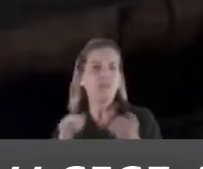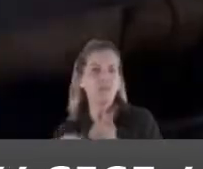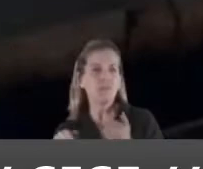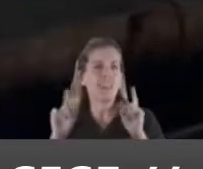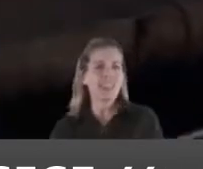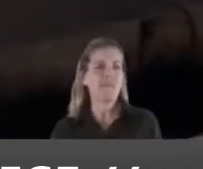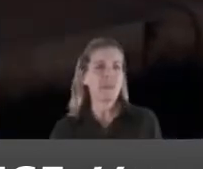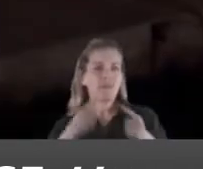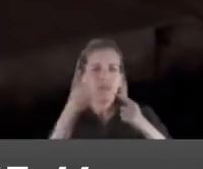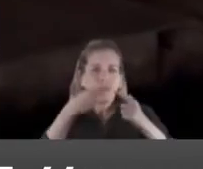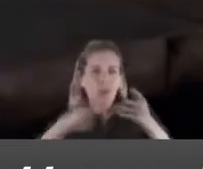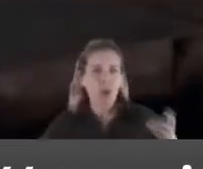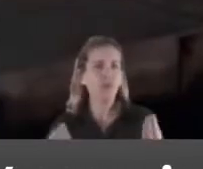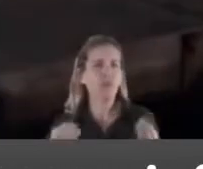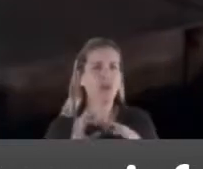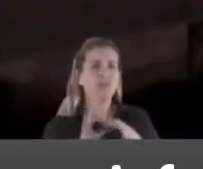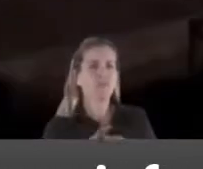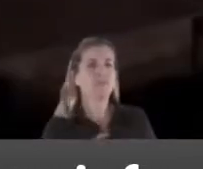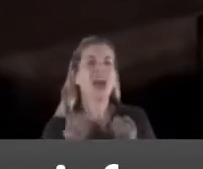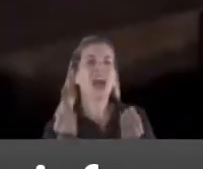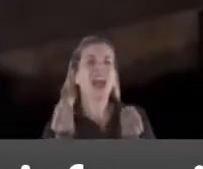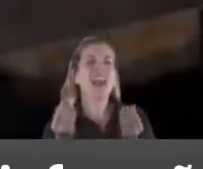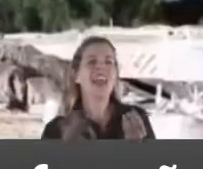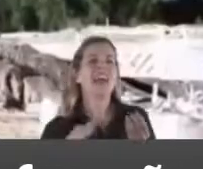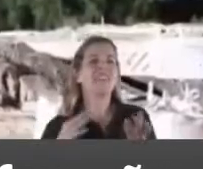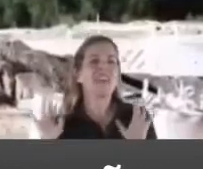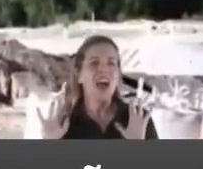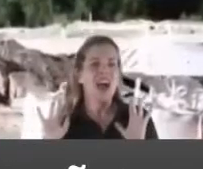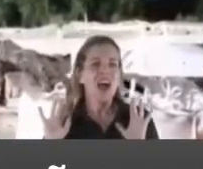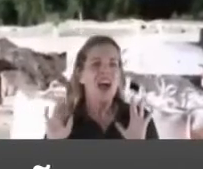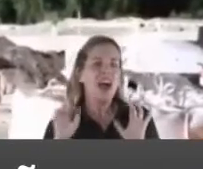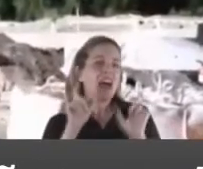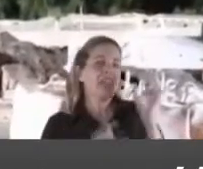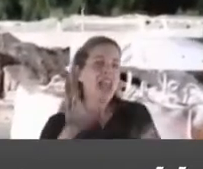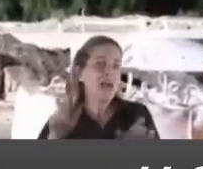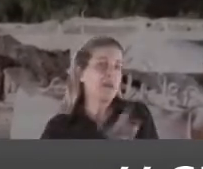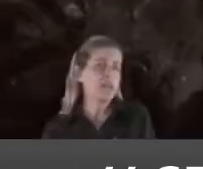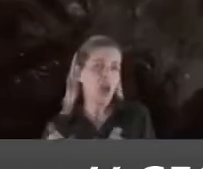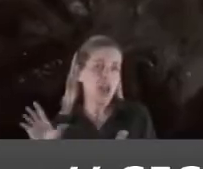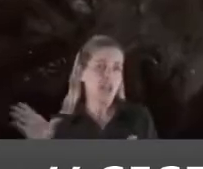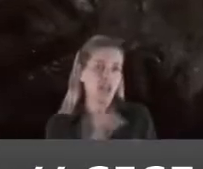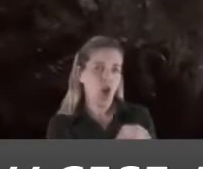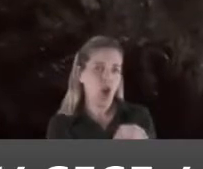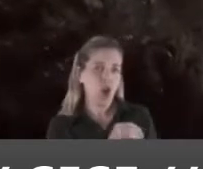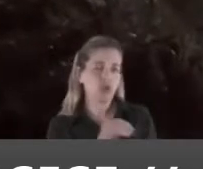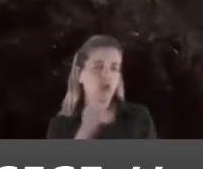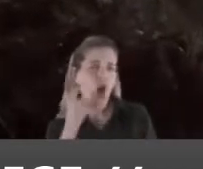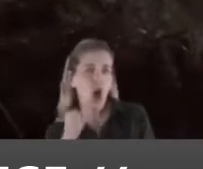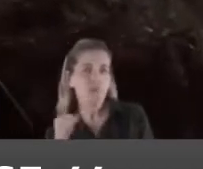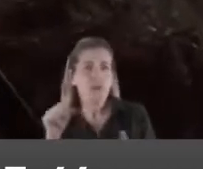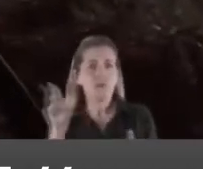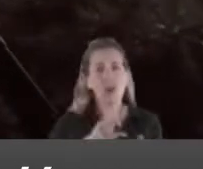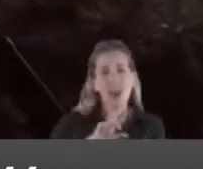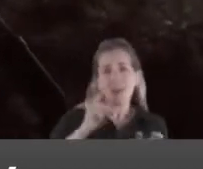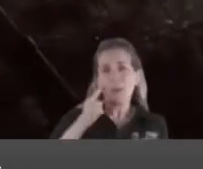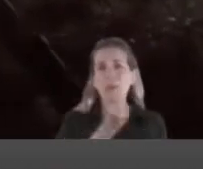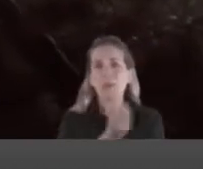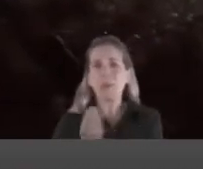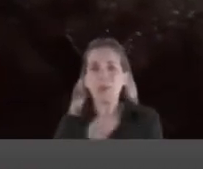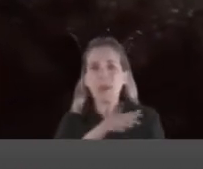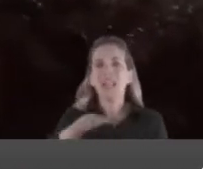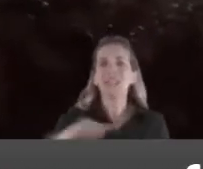Todo esto tiene que ver básicamente con la calidad de vida de los argentinos, de las argentinas, de los hombres y mujeres de Escobar en este